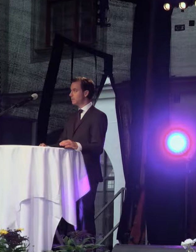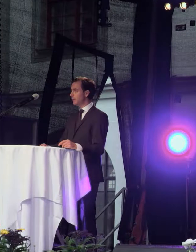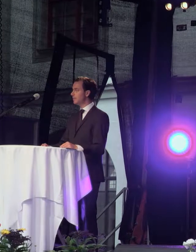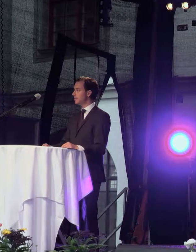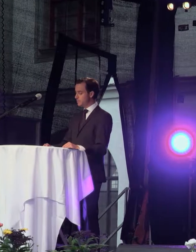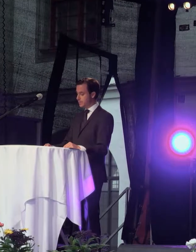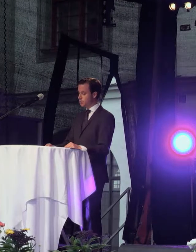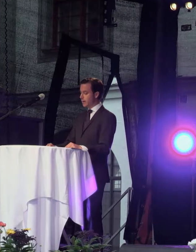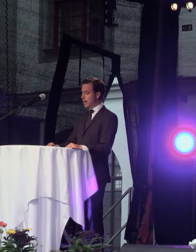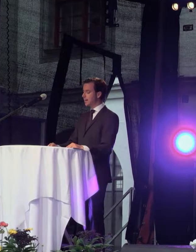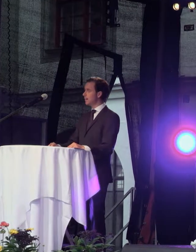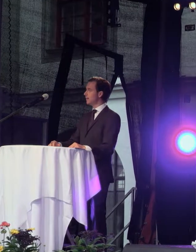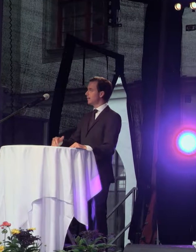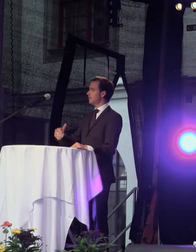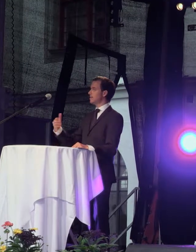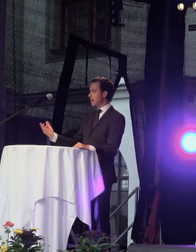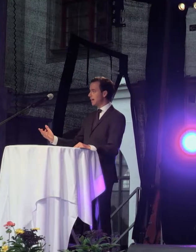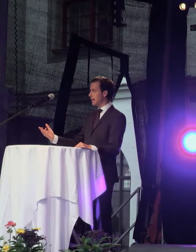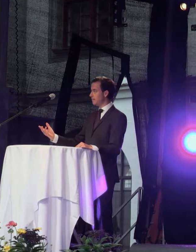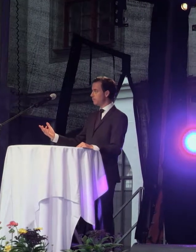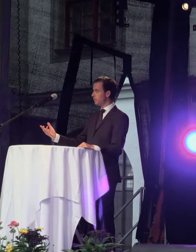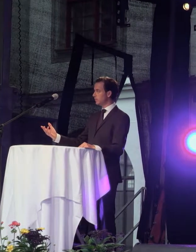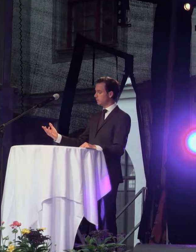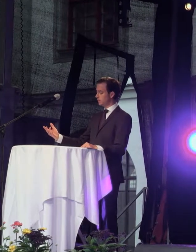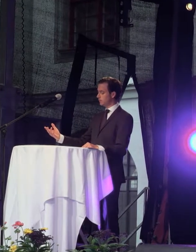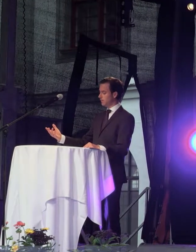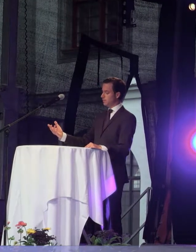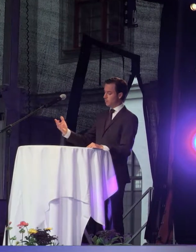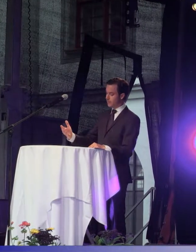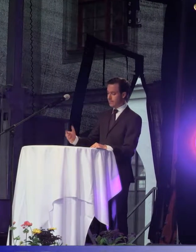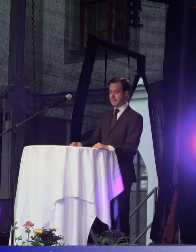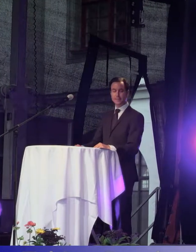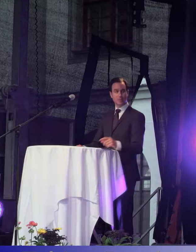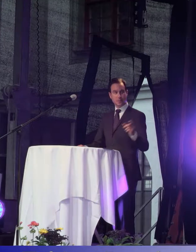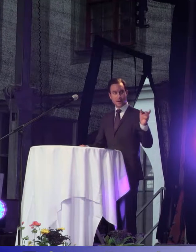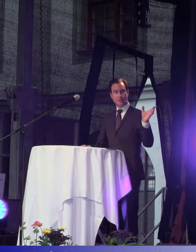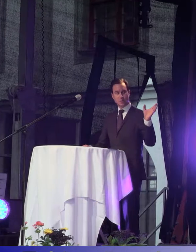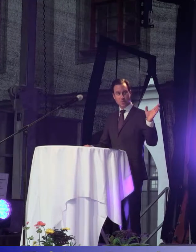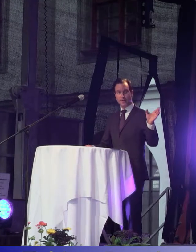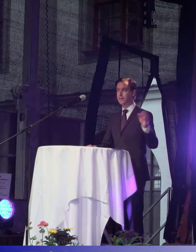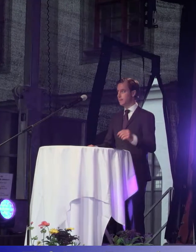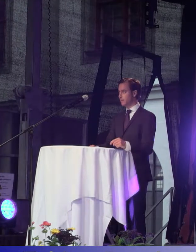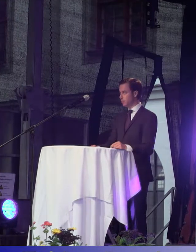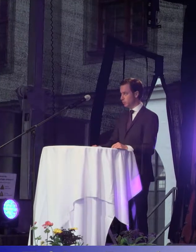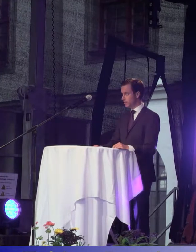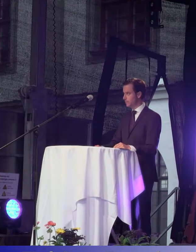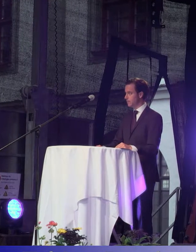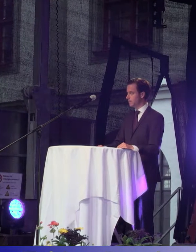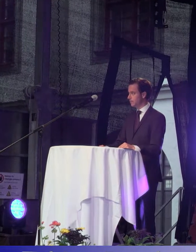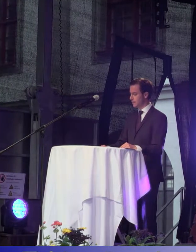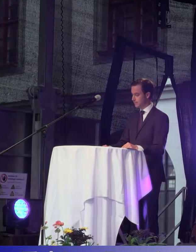sie entwickeln die bildsprache der malerei vor und erweitern sie um die werkzeuge der